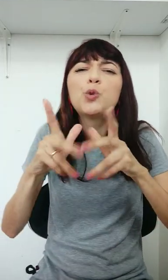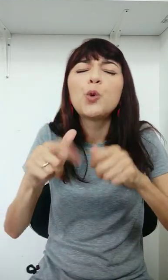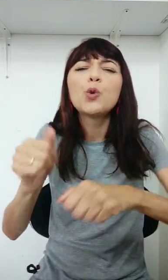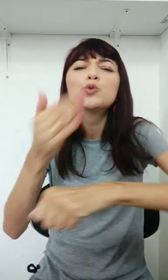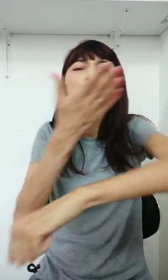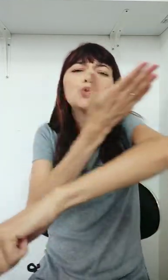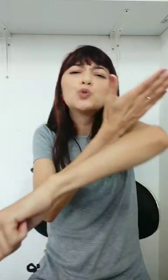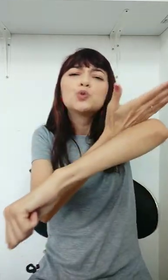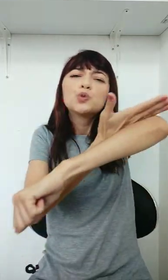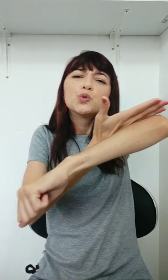bebê